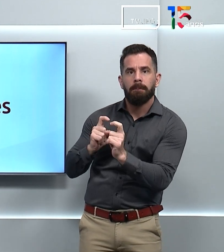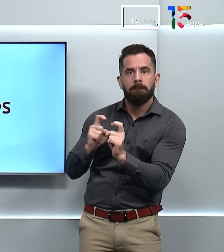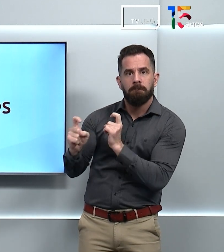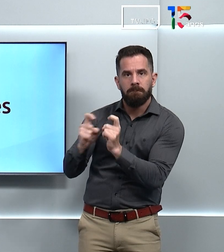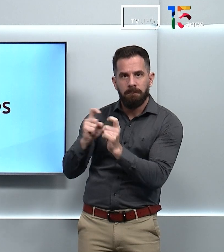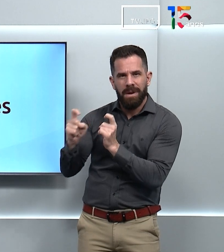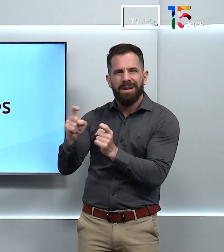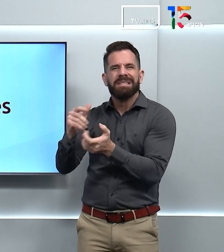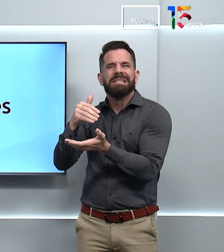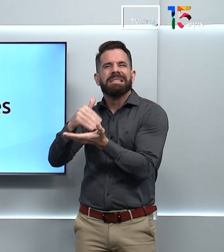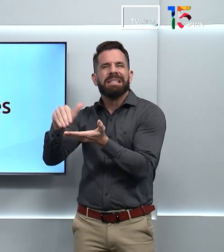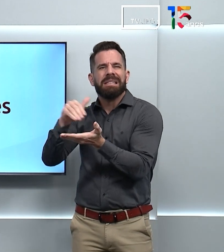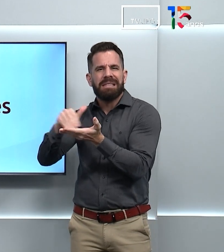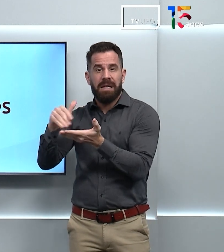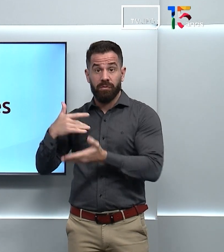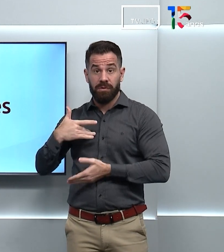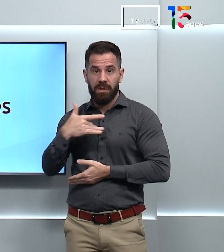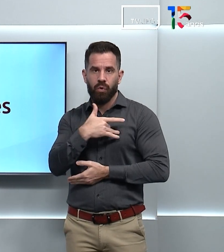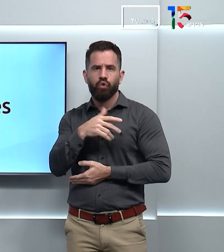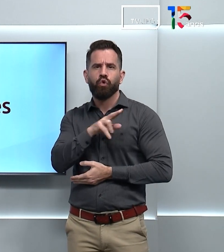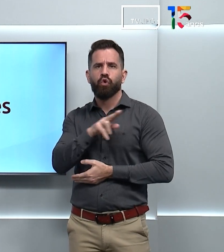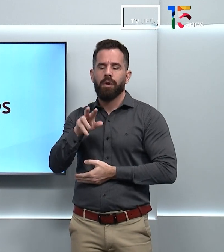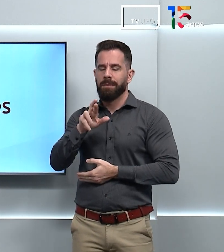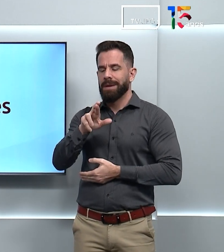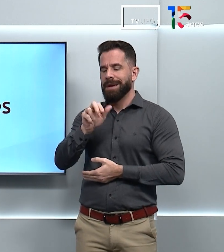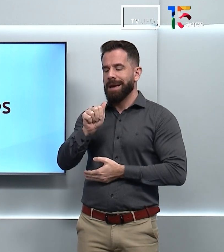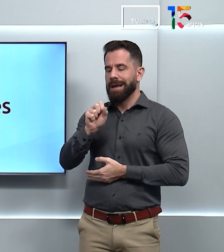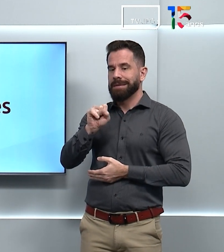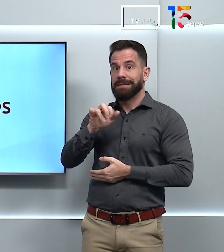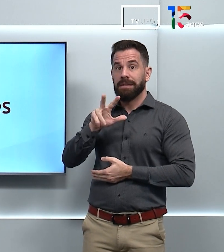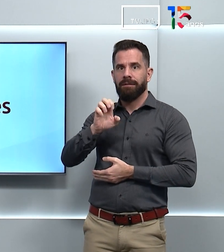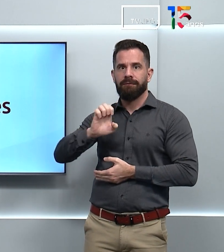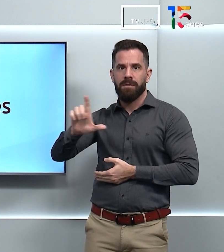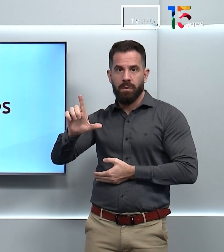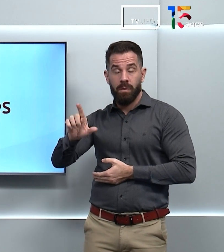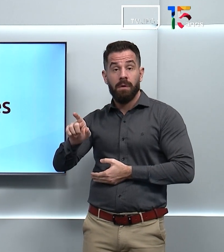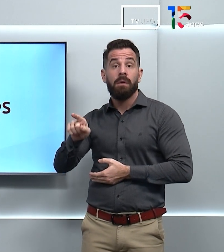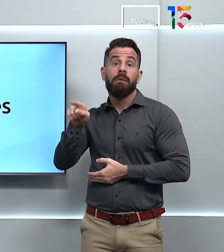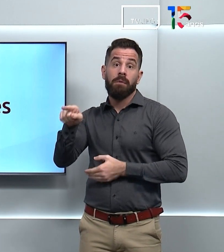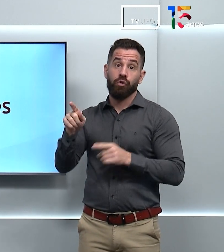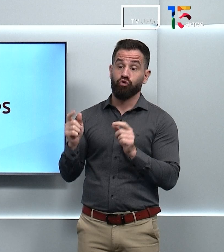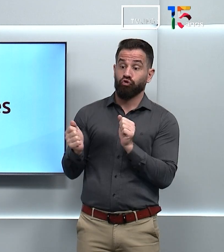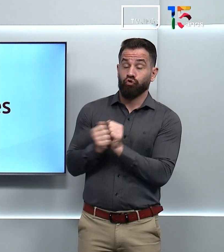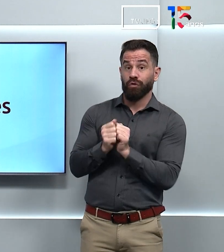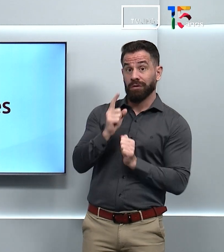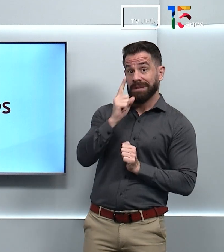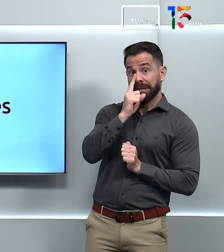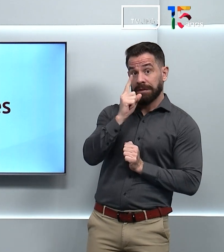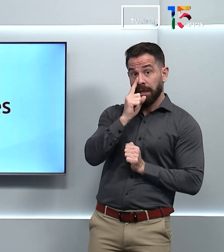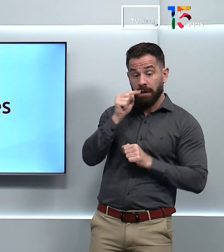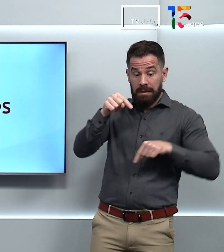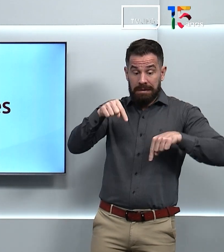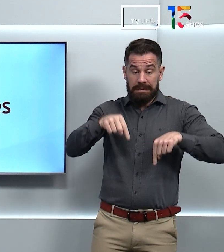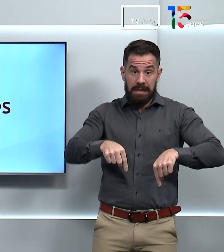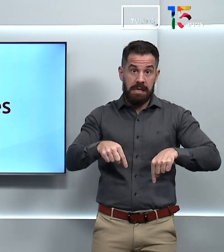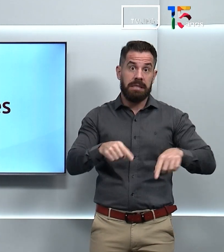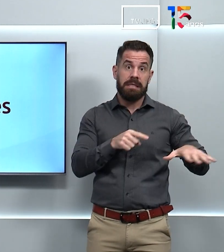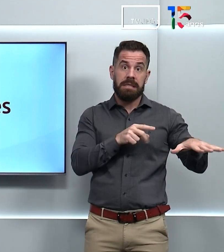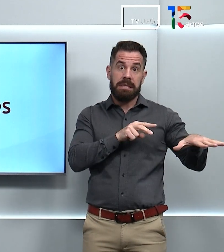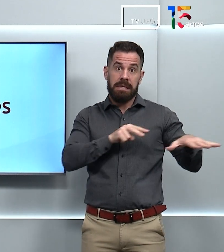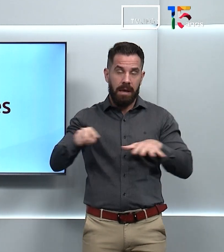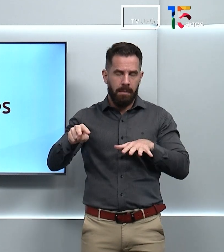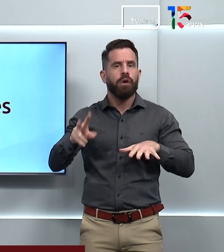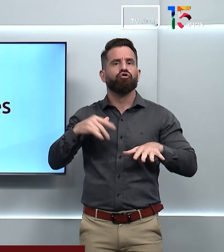Razívio Santos, no último domingo, o prefeito eleito de Goiânia, Sandro Mabel, começou a semana anunciando a contratação de